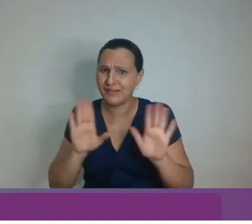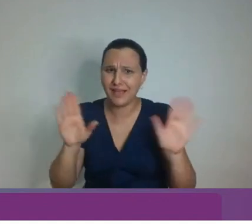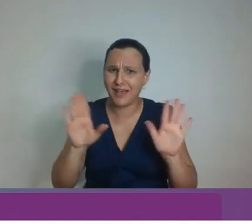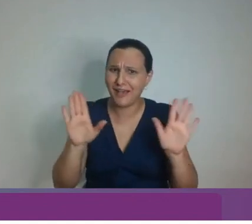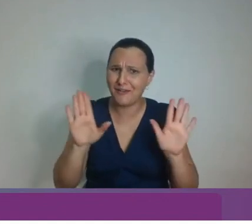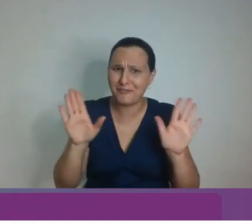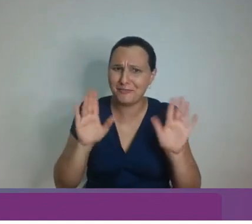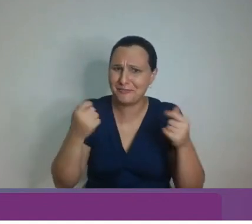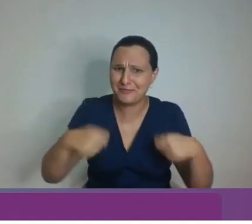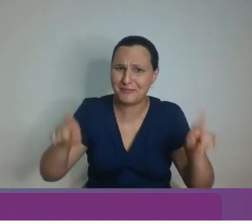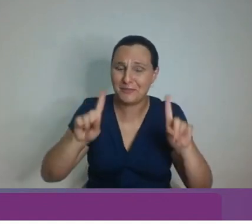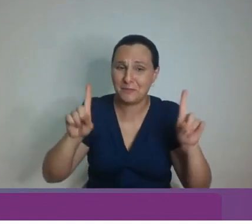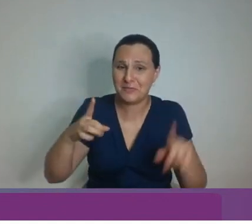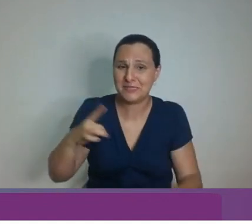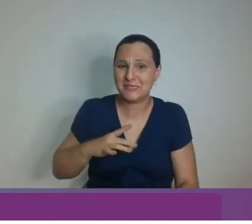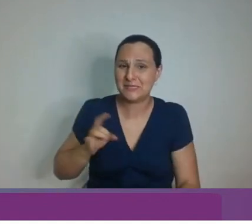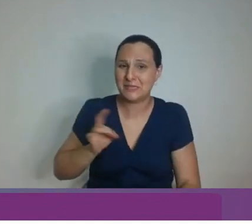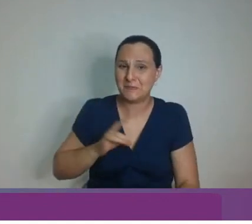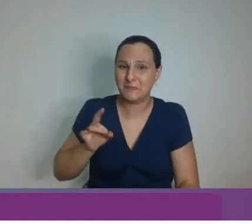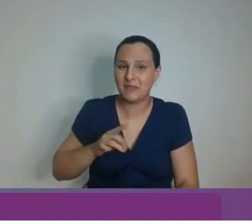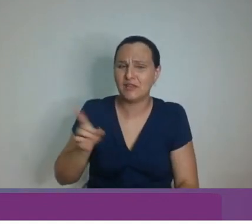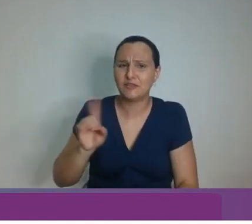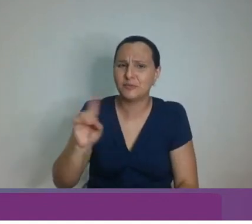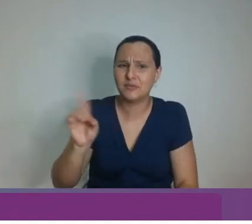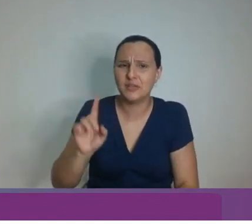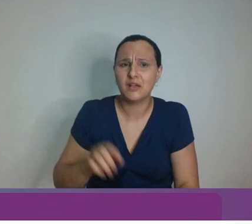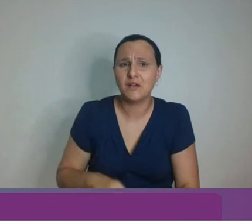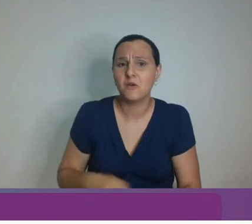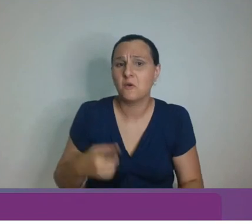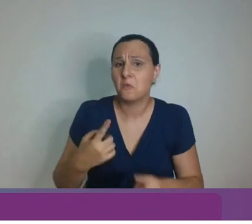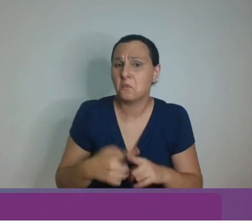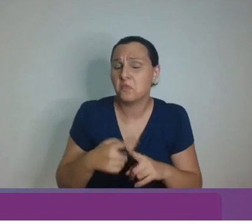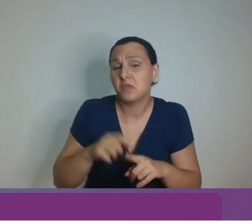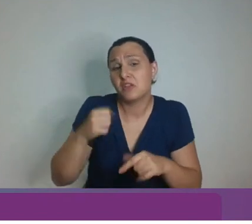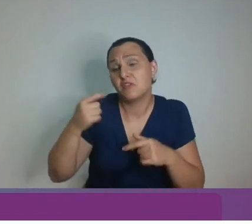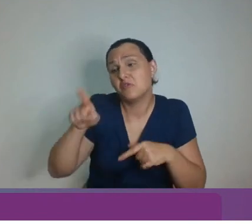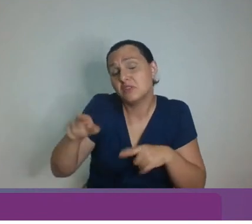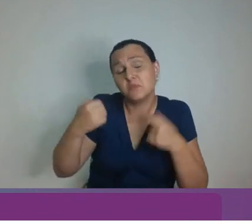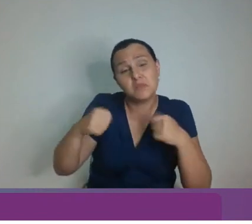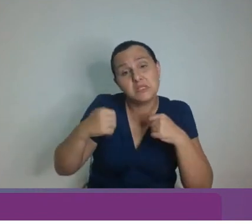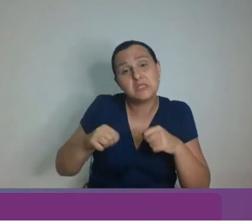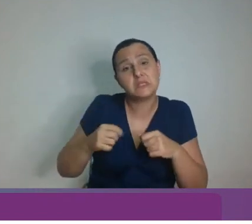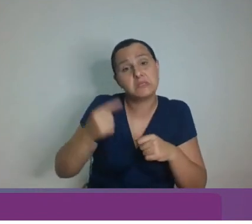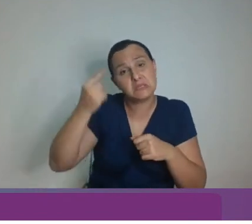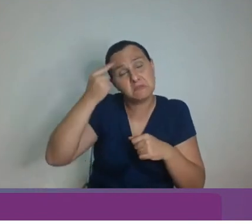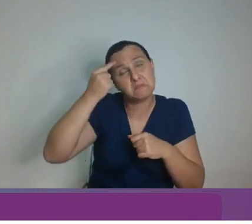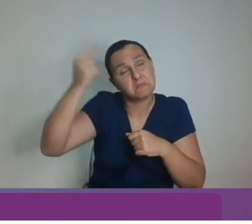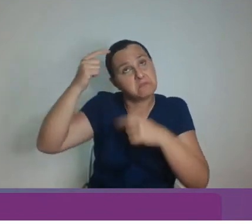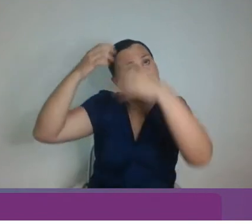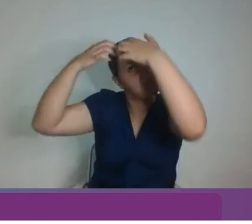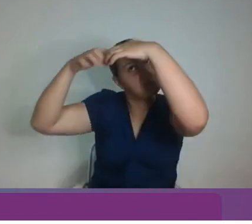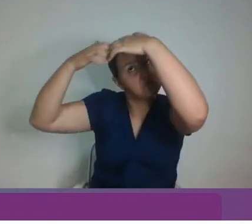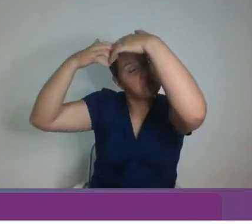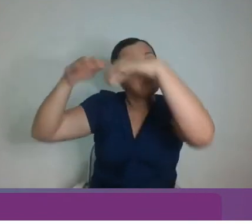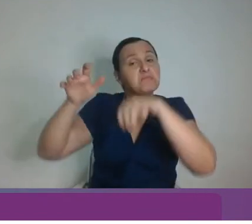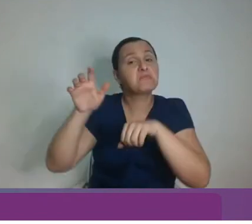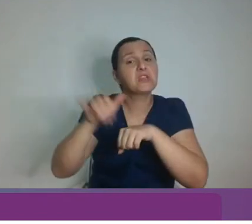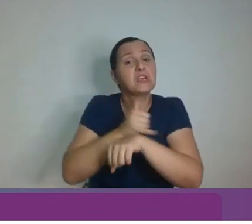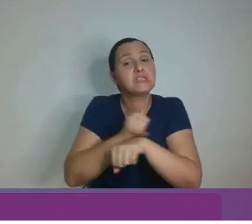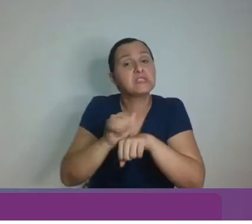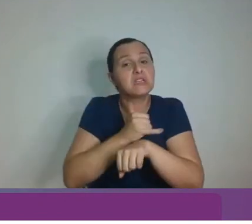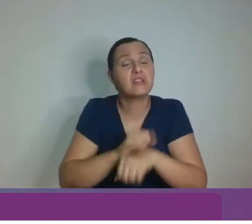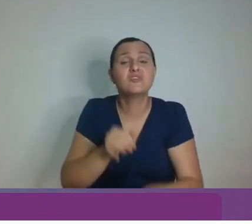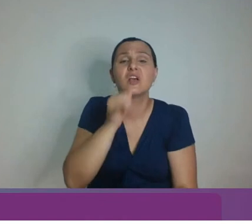Você sabe que, se furar uma roda, você tem a chave necessária para trocar. Então, você sabe que se surgir uma soletração, qual é